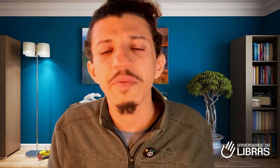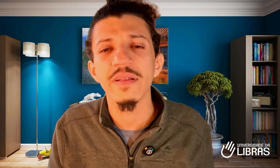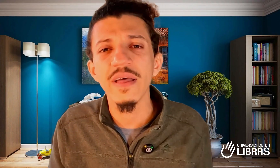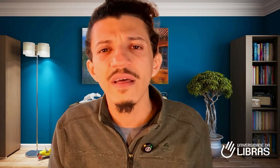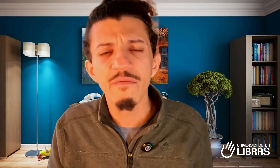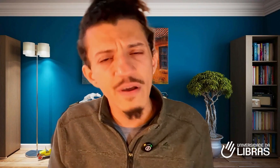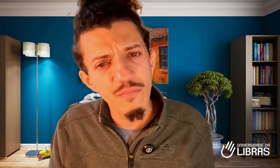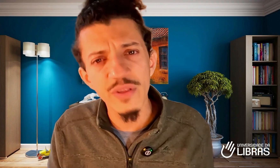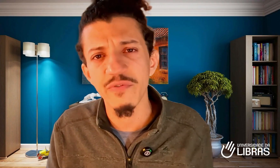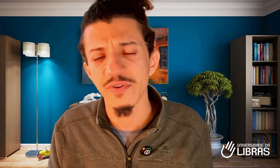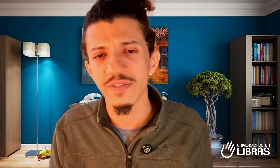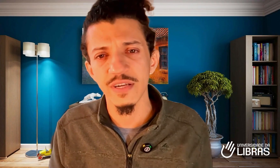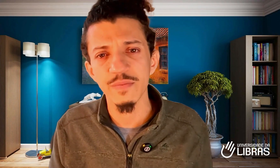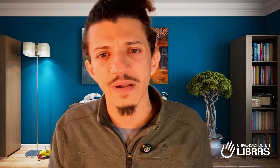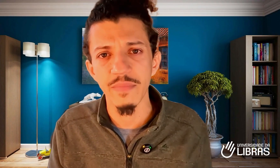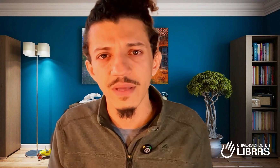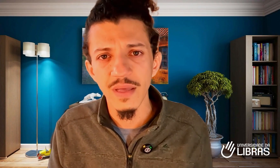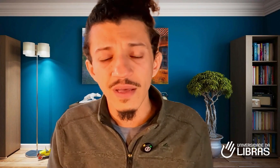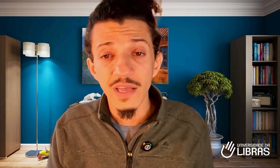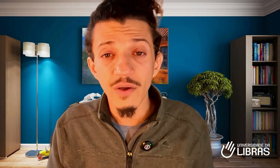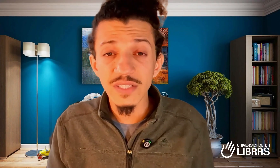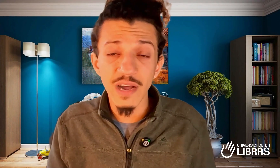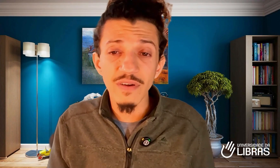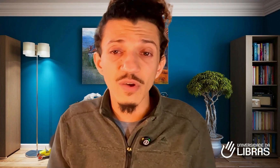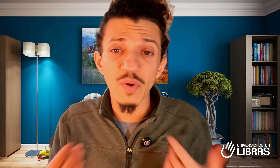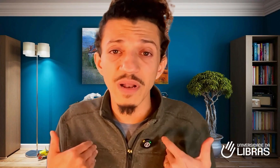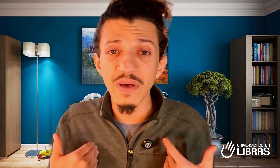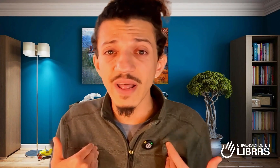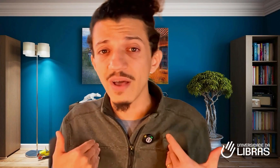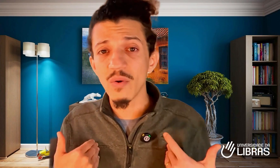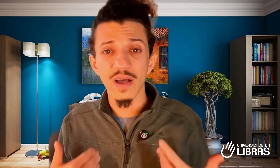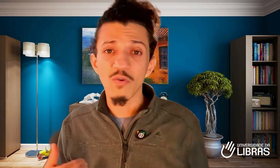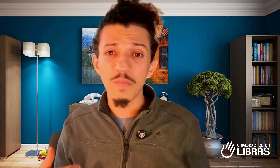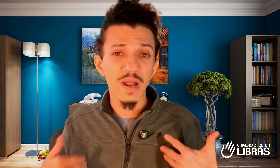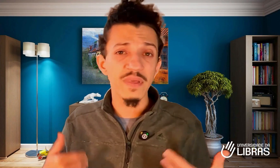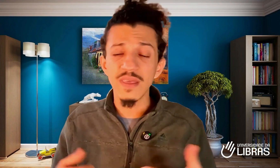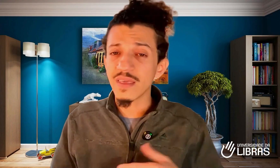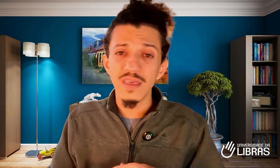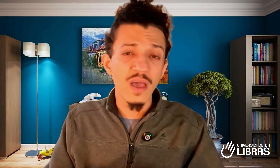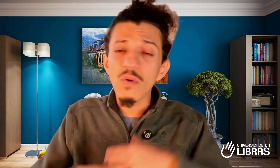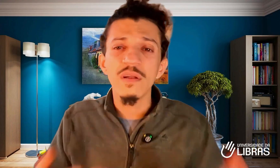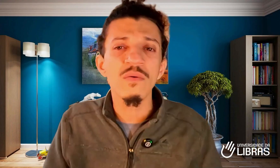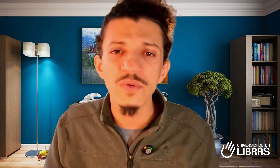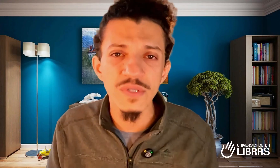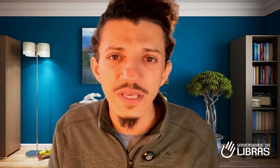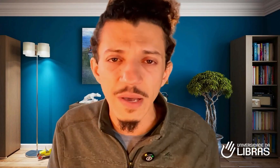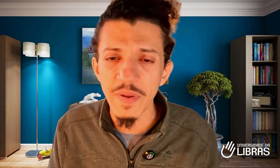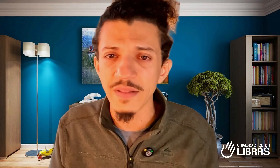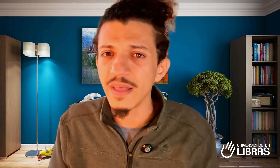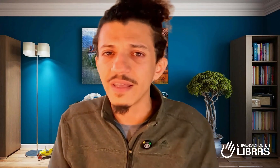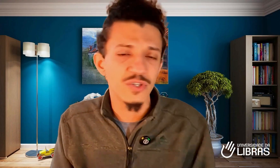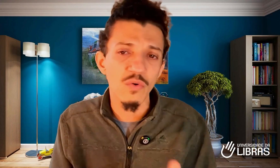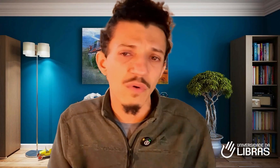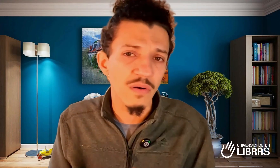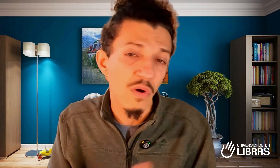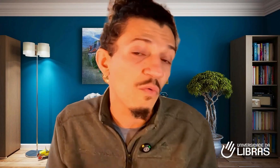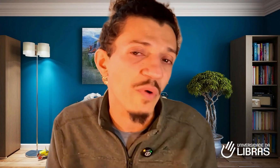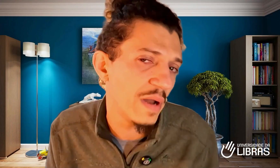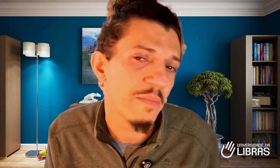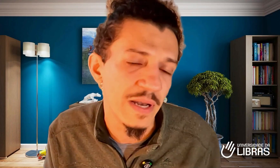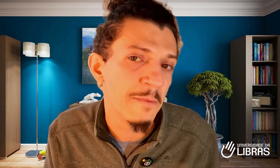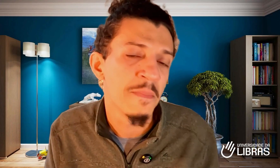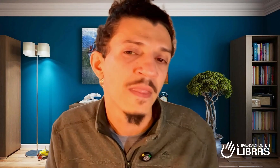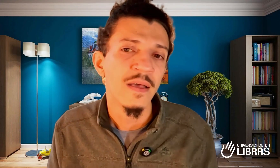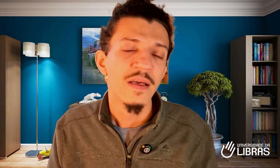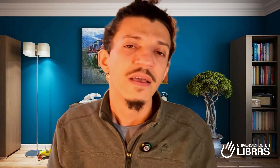tentando aprender, foi muito frustrante para mim. Eu achava que o problema era eu, que a culpa era minha, que eu que não conseguia aprender, que tinha algum